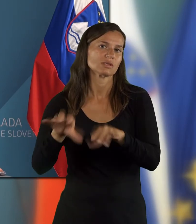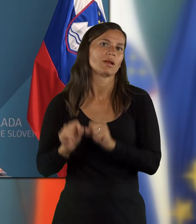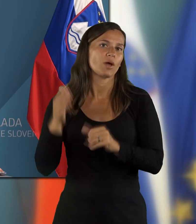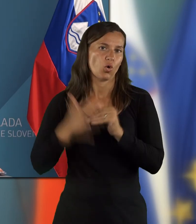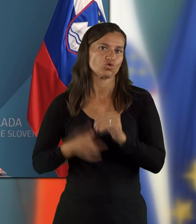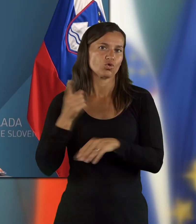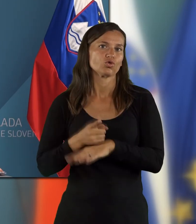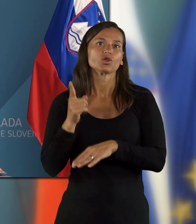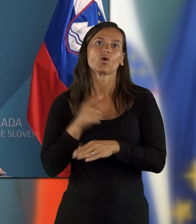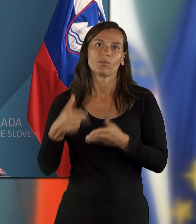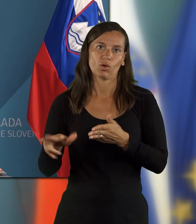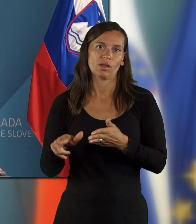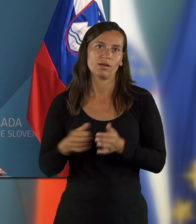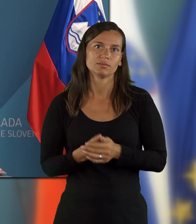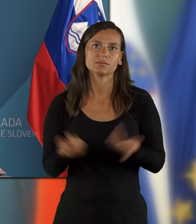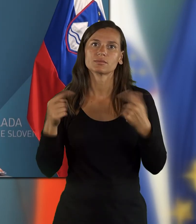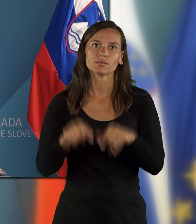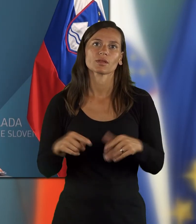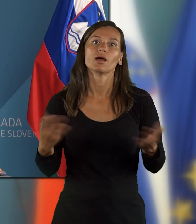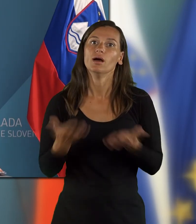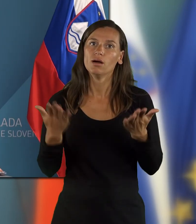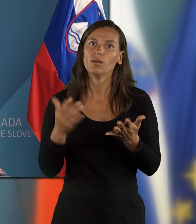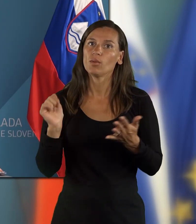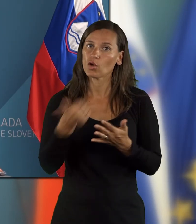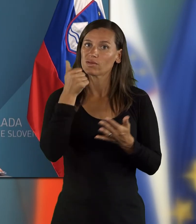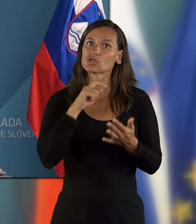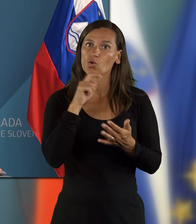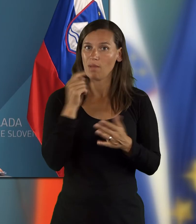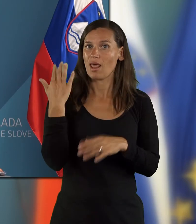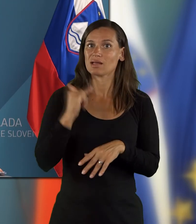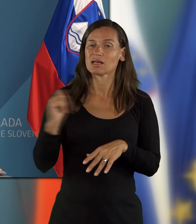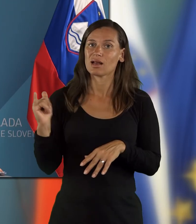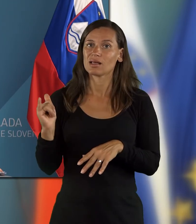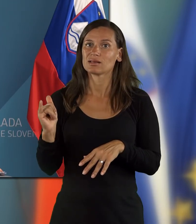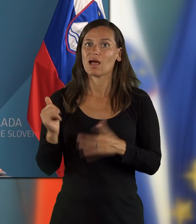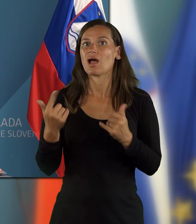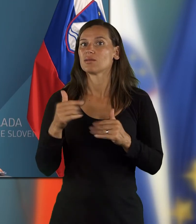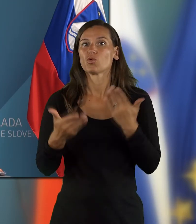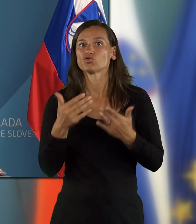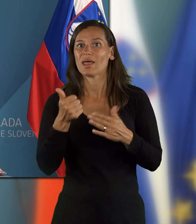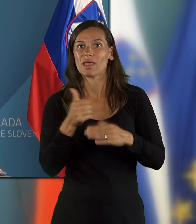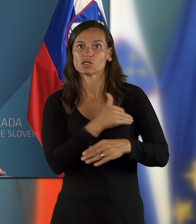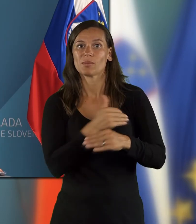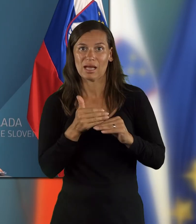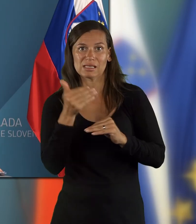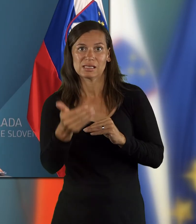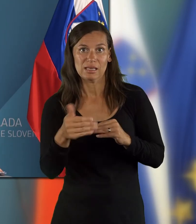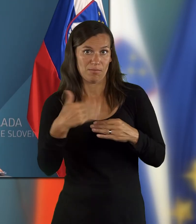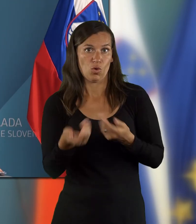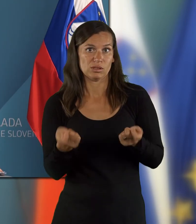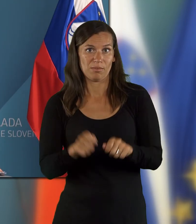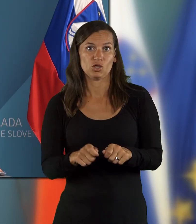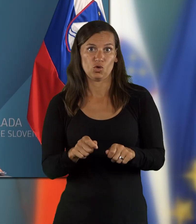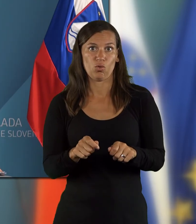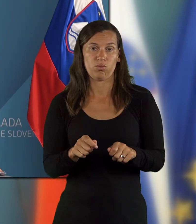da, sprejme končno odločitev in torej proda. Ali se lahko ponovi zgodbo od lanskega leta, morda celo na eni stopni kasneje, torej